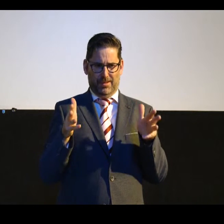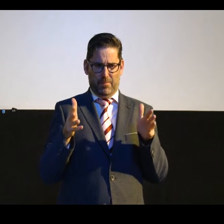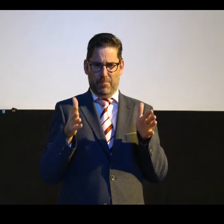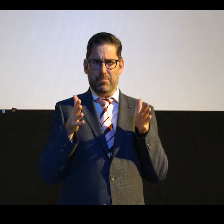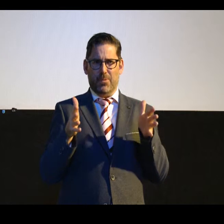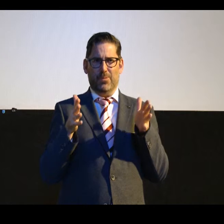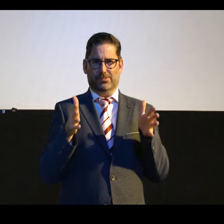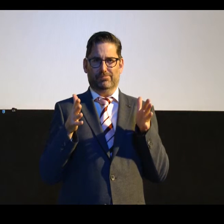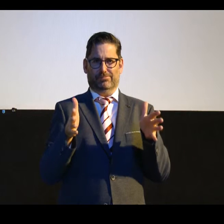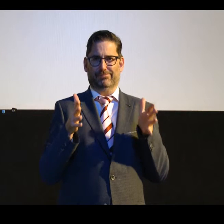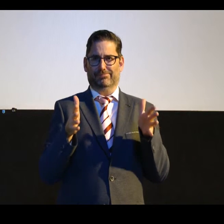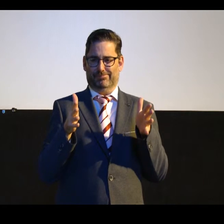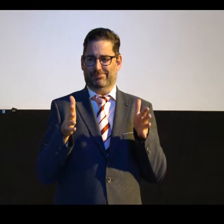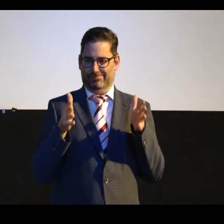manera más amplia.